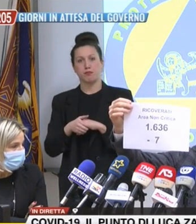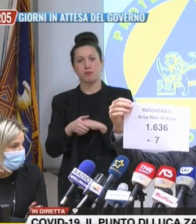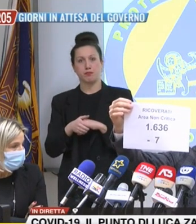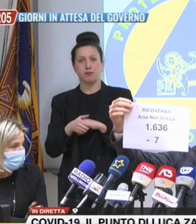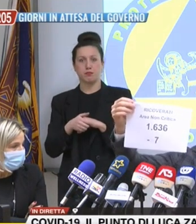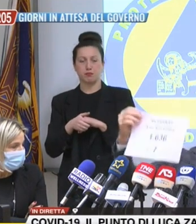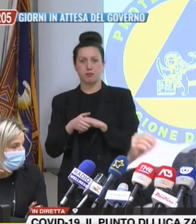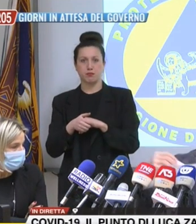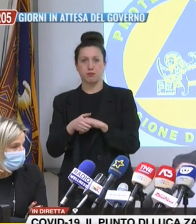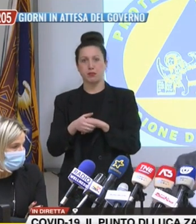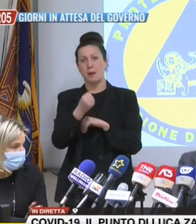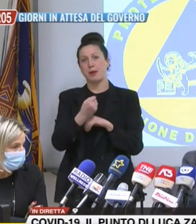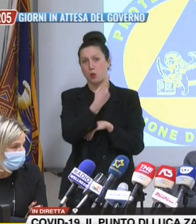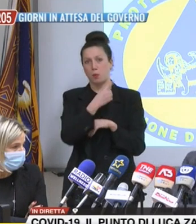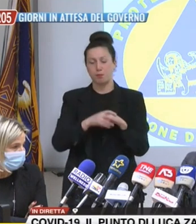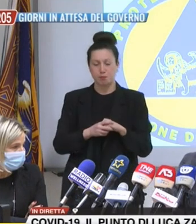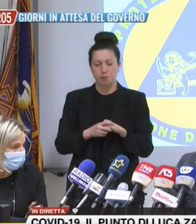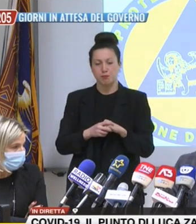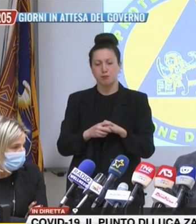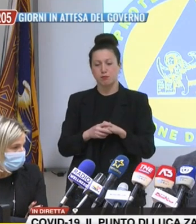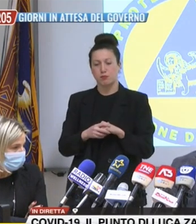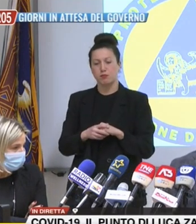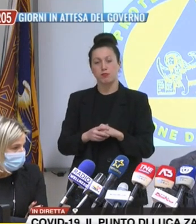Diciamo positivi, meno uno.